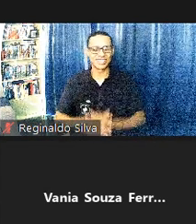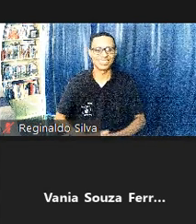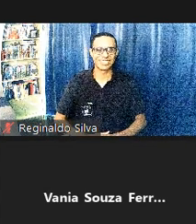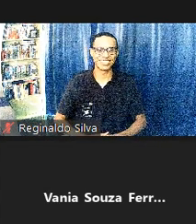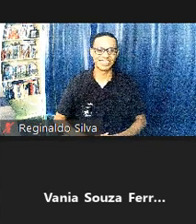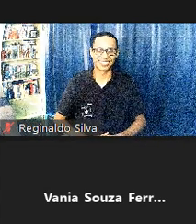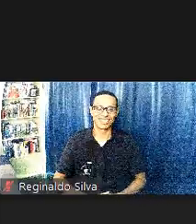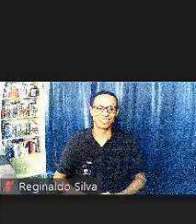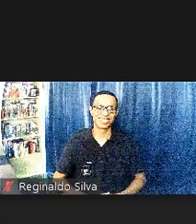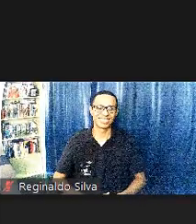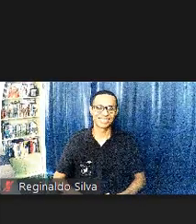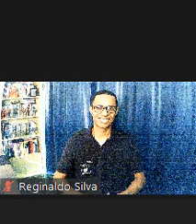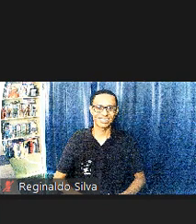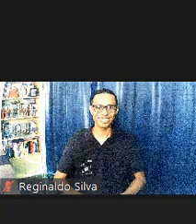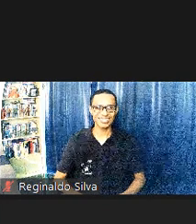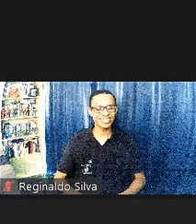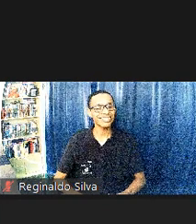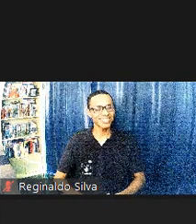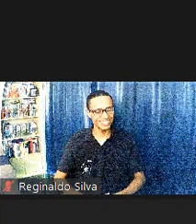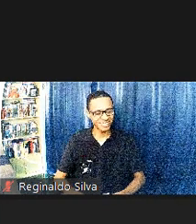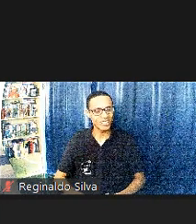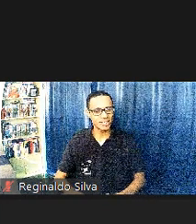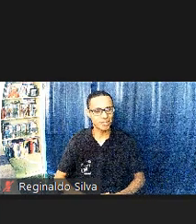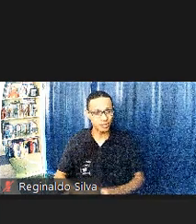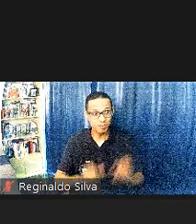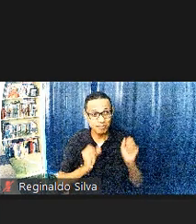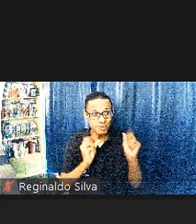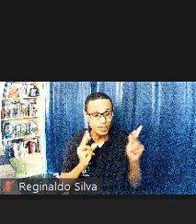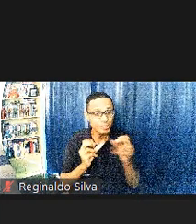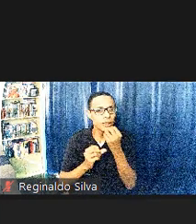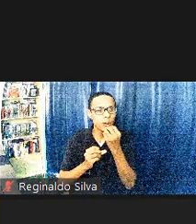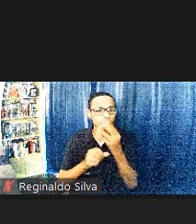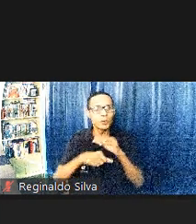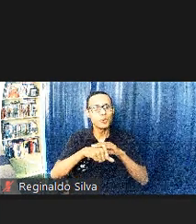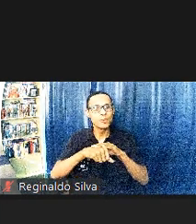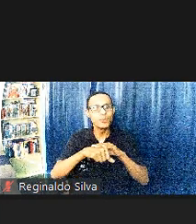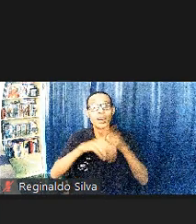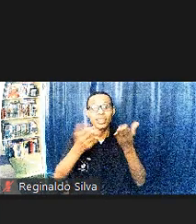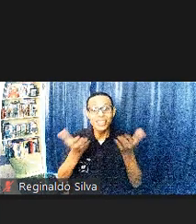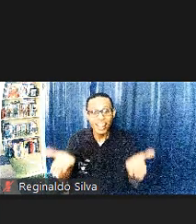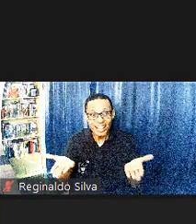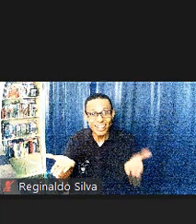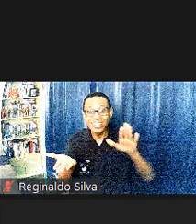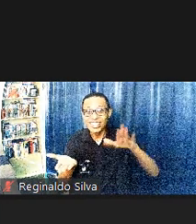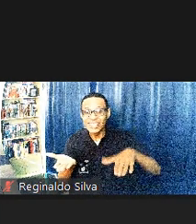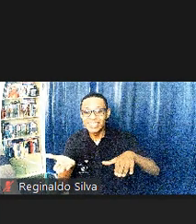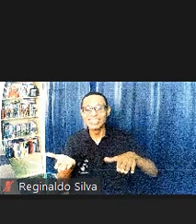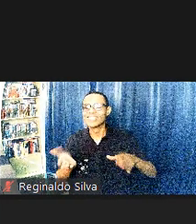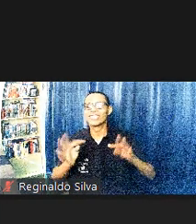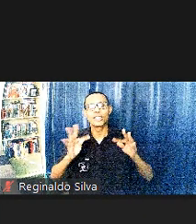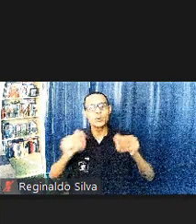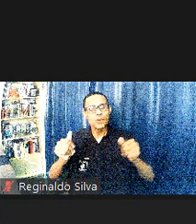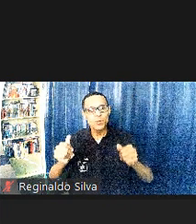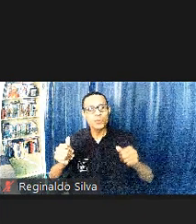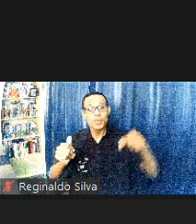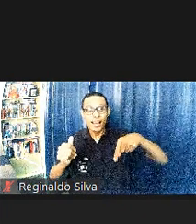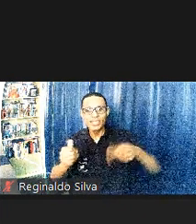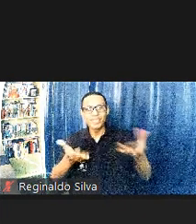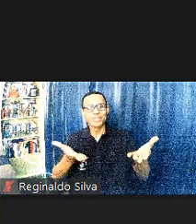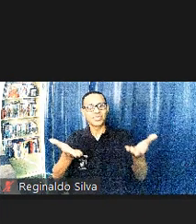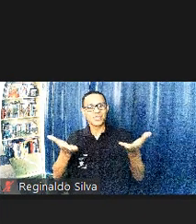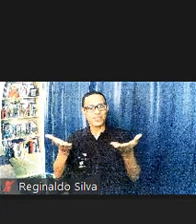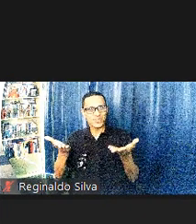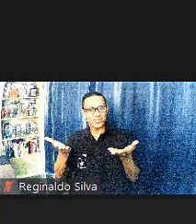favor. Ok. Bom, boa tarde a todos. Boa tarde a todos os convidados